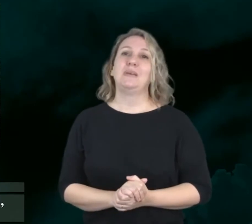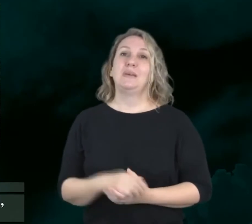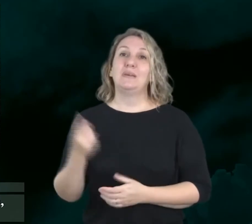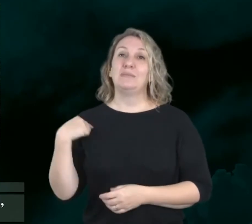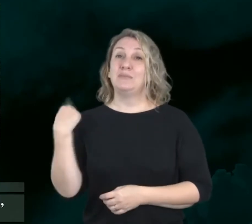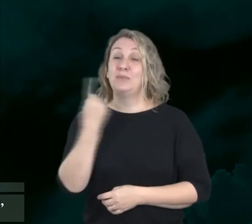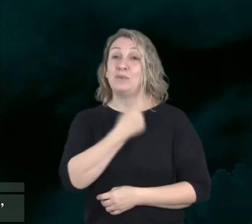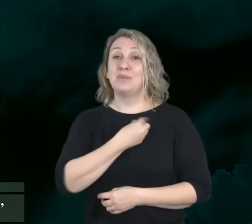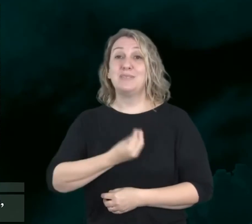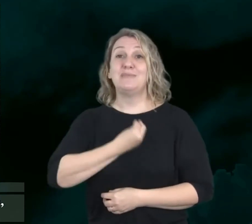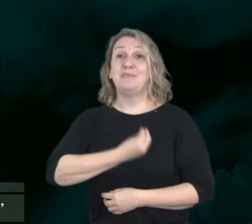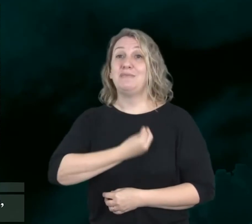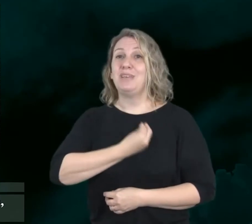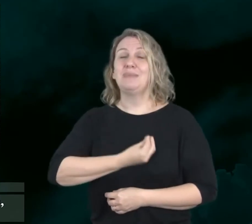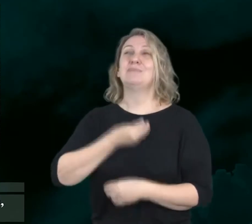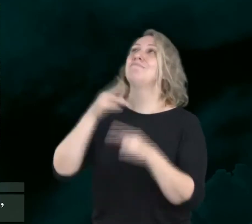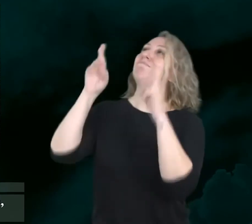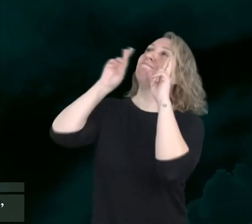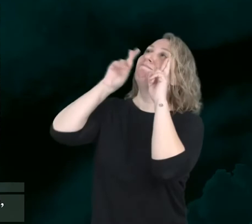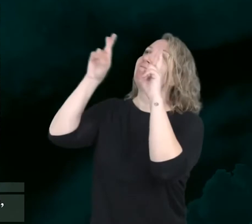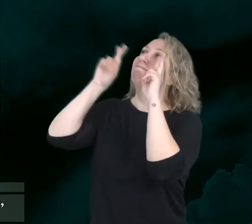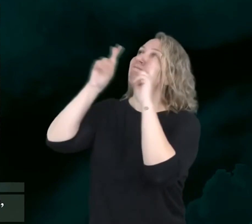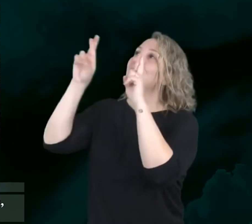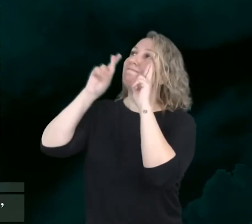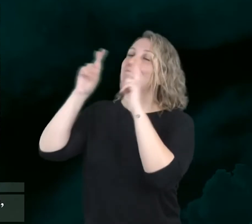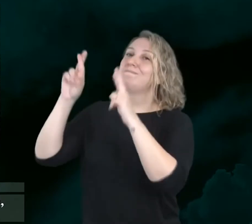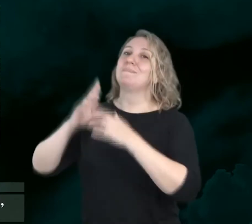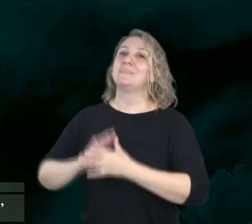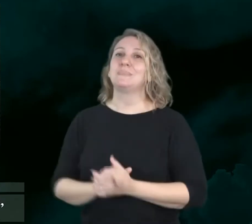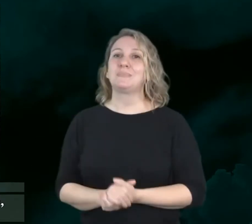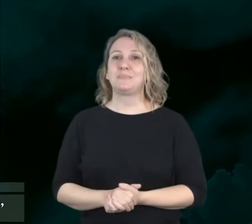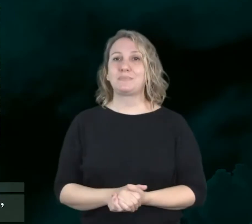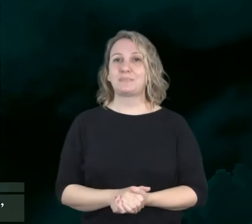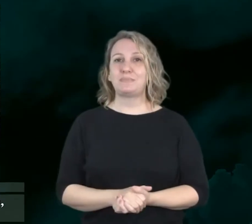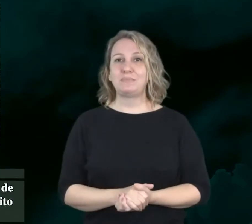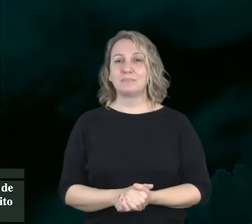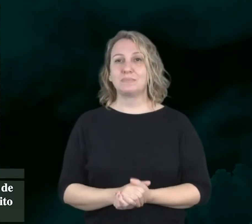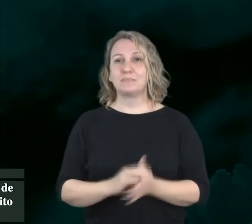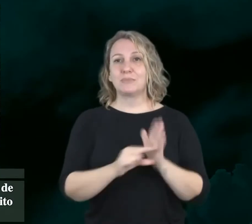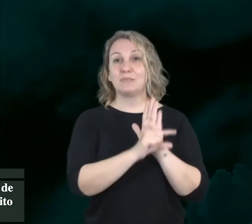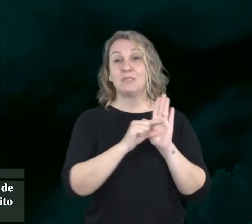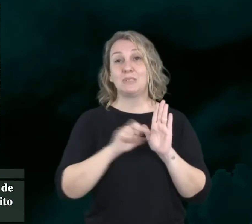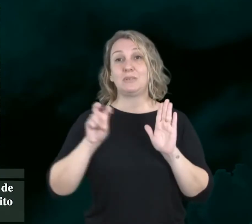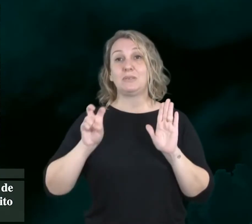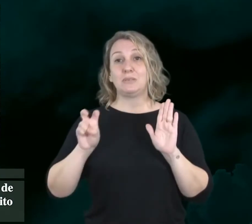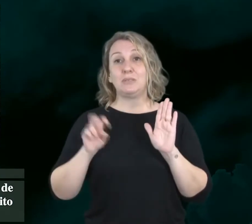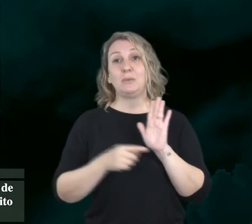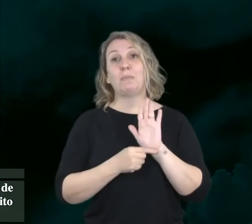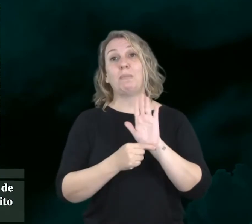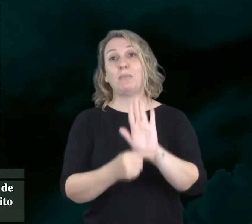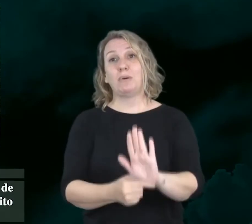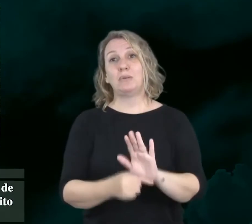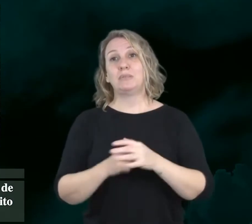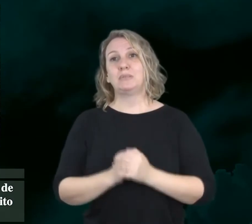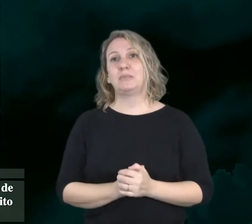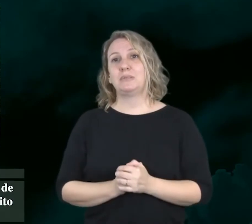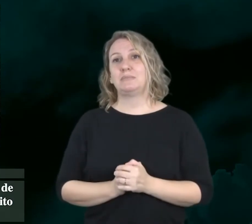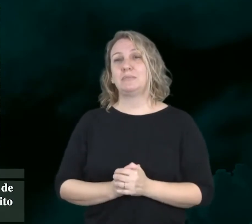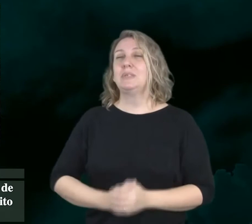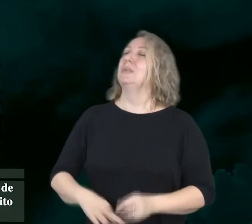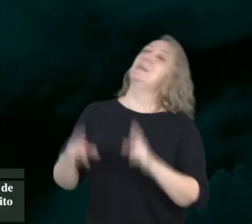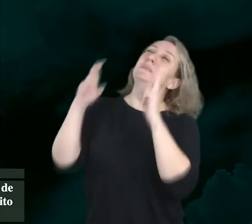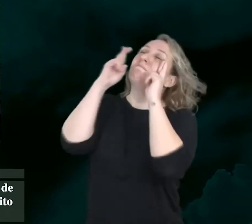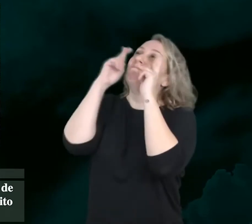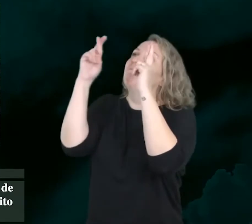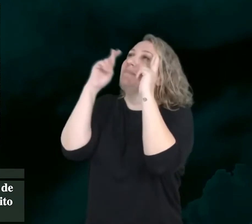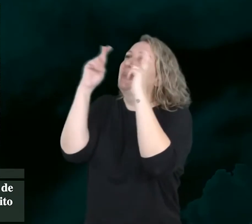com esperança, né? E versículo 5 diz assim: ora, a esperança não confunde.